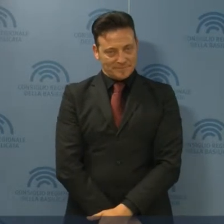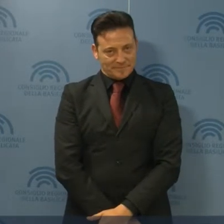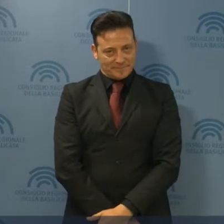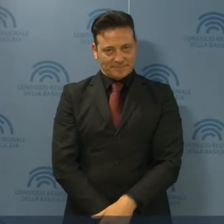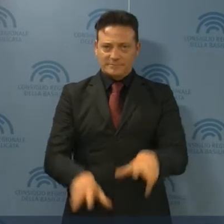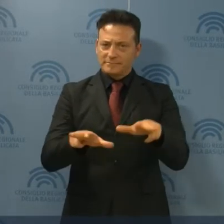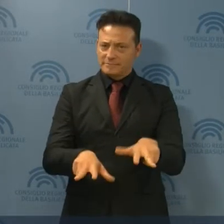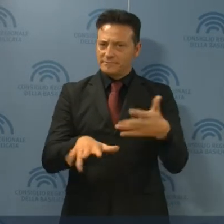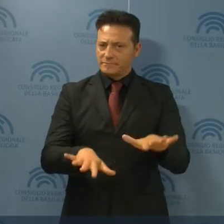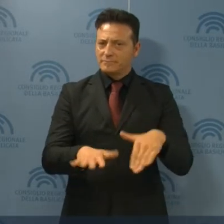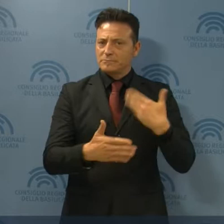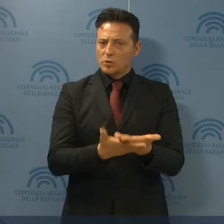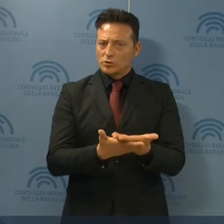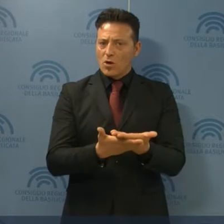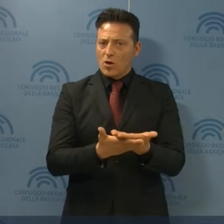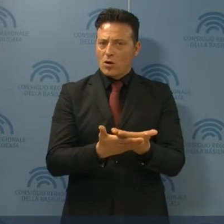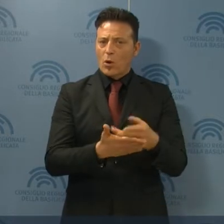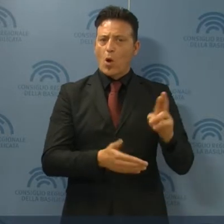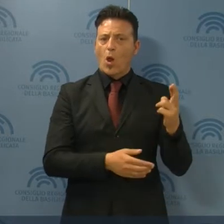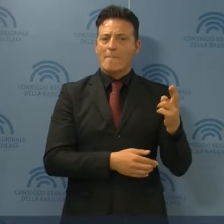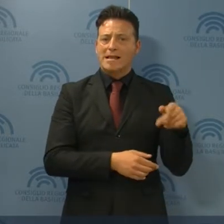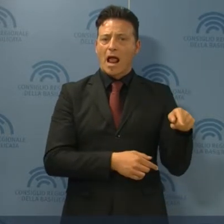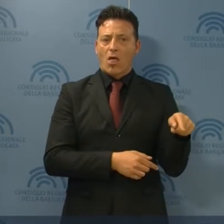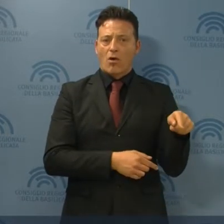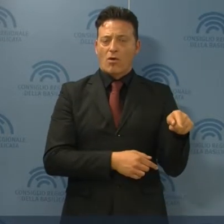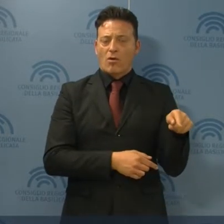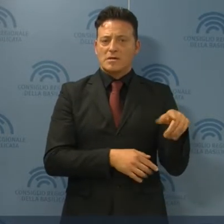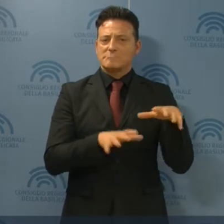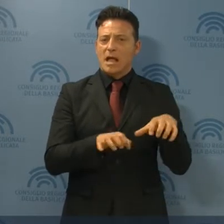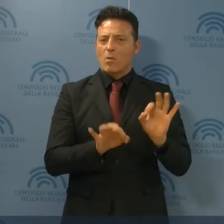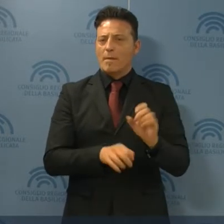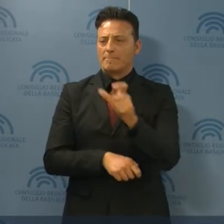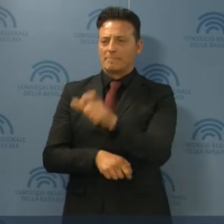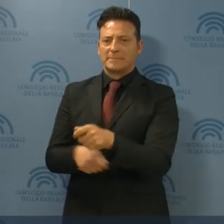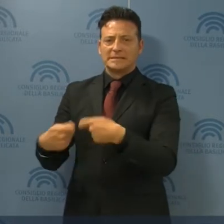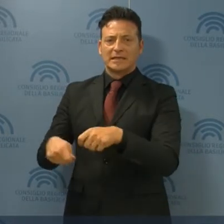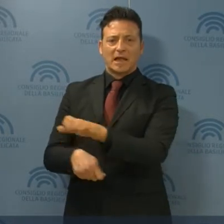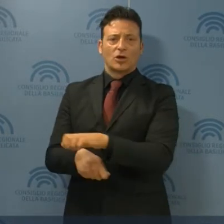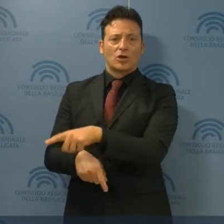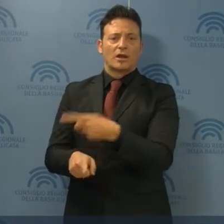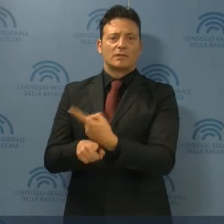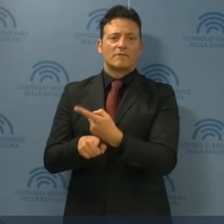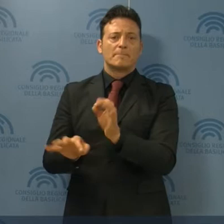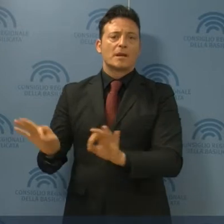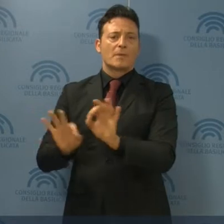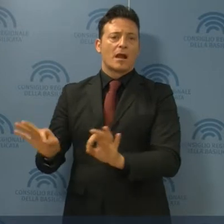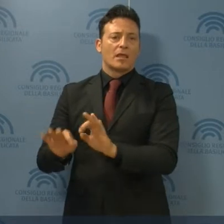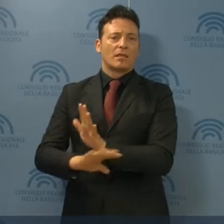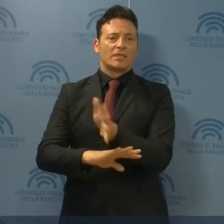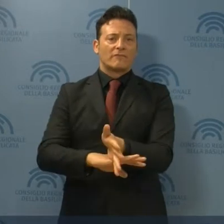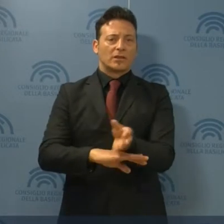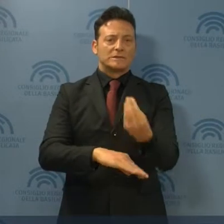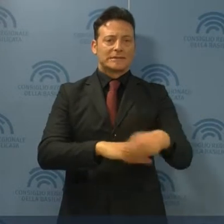approvata anche una mozione proposta da romaniello che impegna il presidente della regione a predisporre un intervento